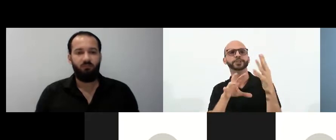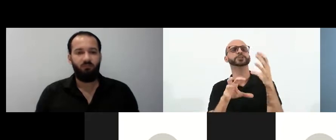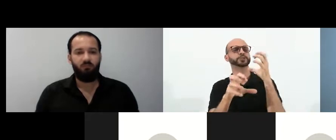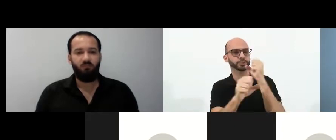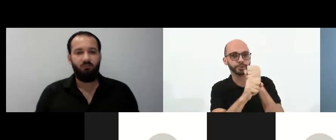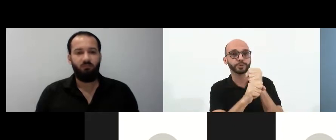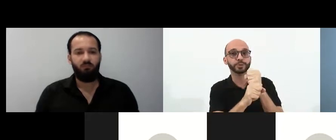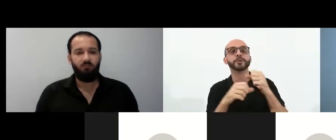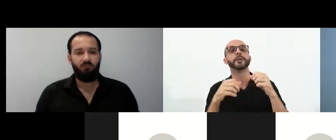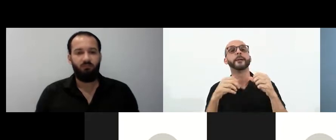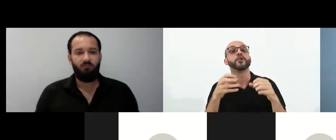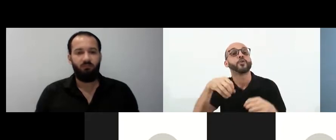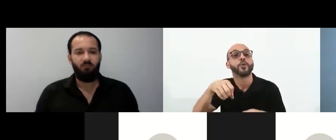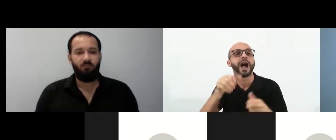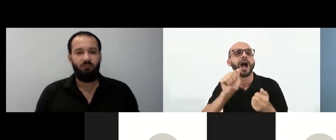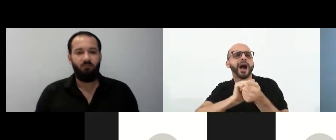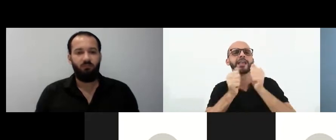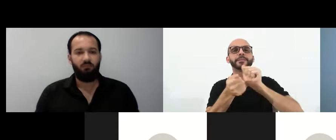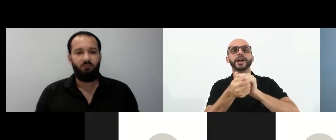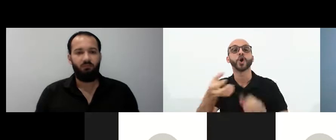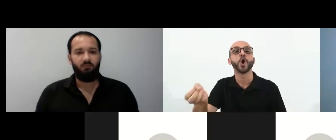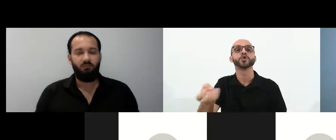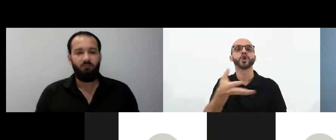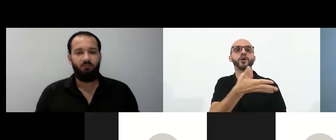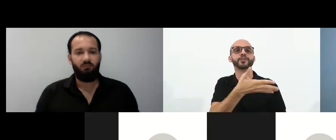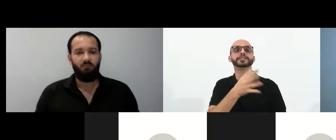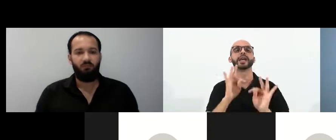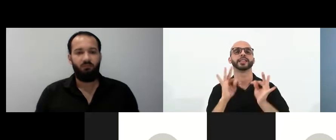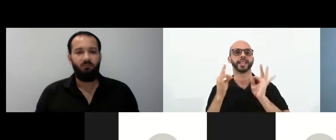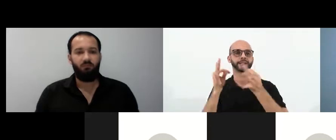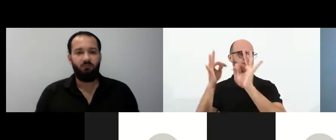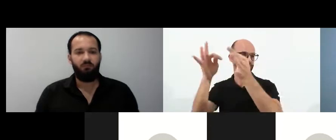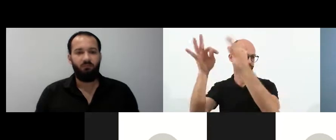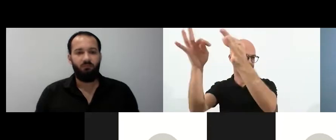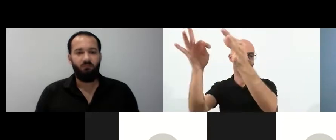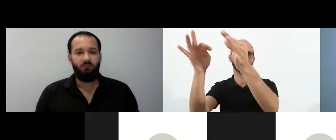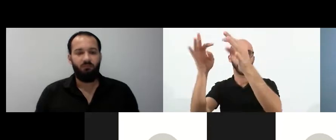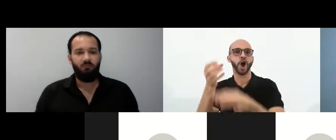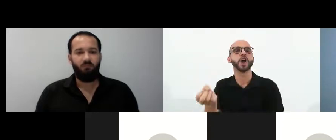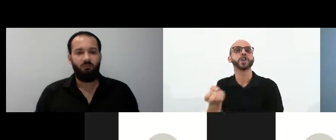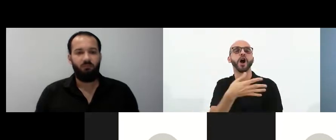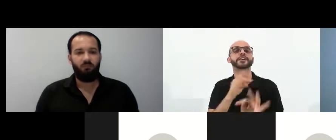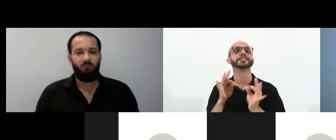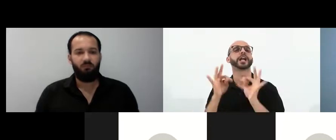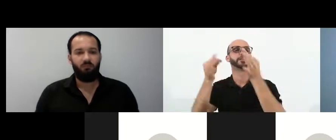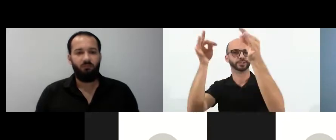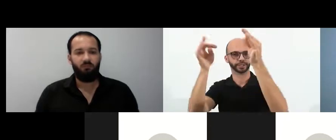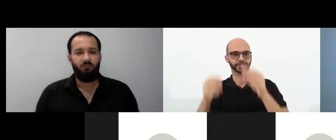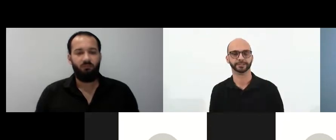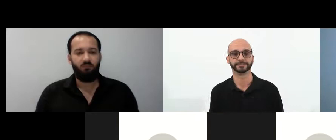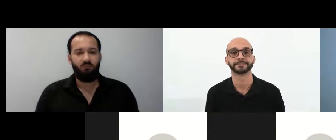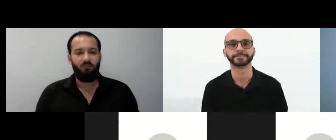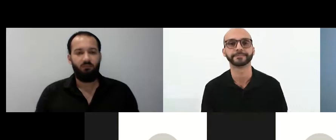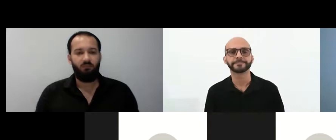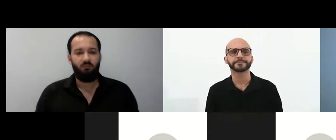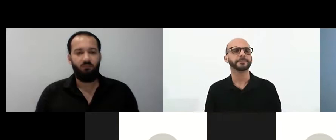já uma somática desses três, porque houve uma nova adaptação tecnológica